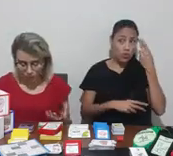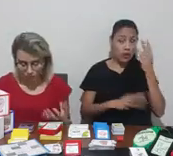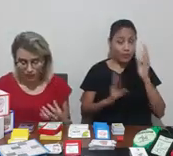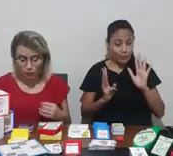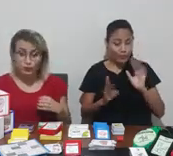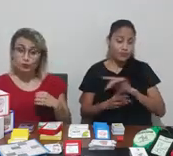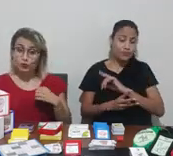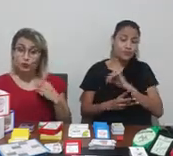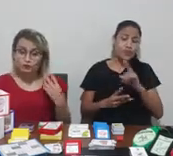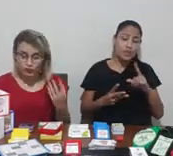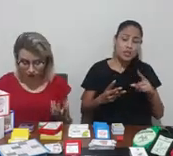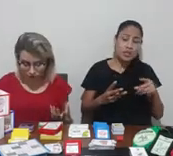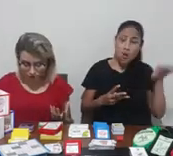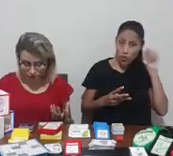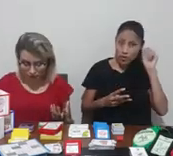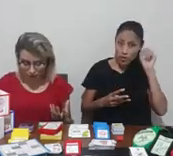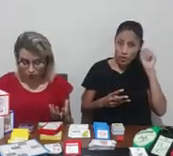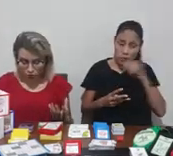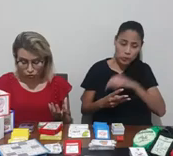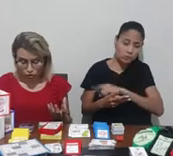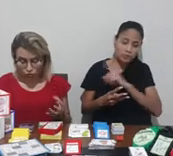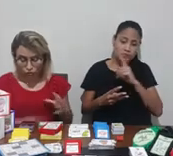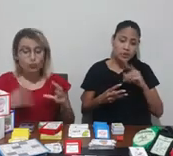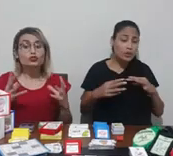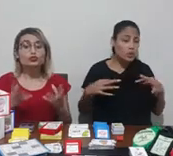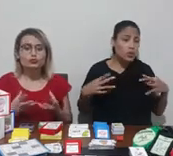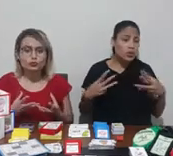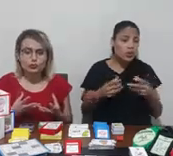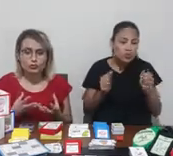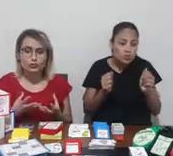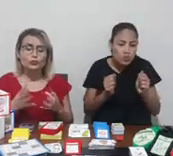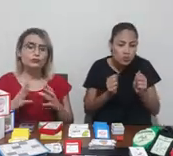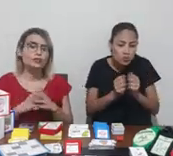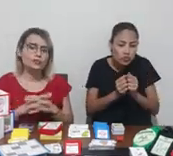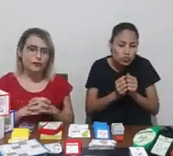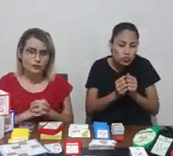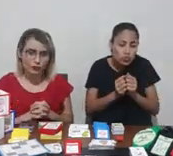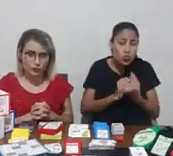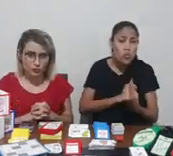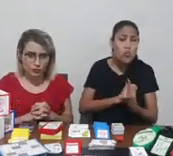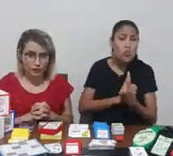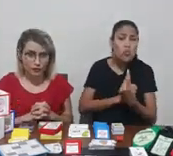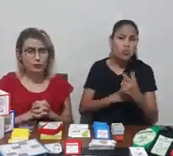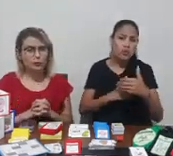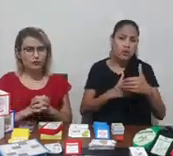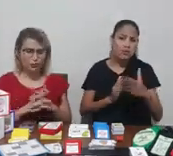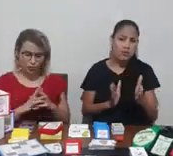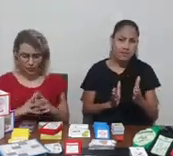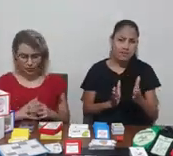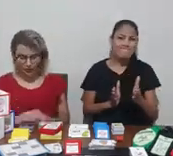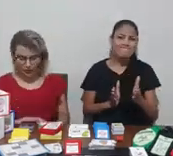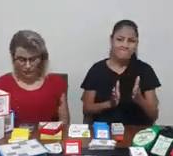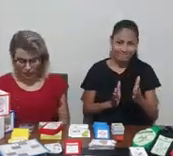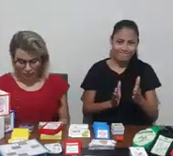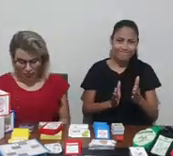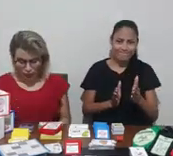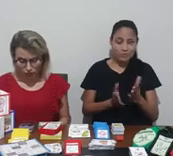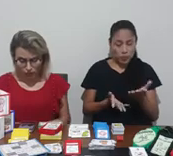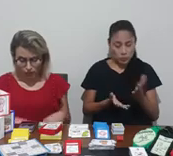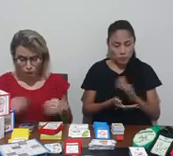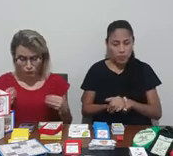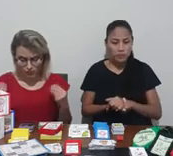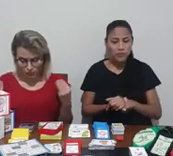chama. Eu tinha os ouvintes, todos juntos numa sala de aula só. Então, para vocês terem uma ideia,